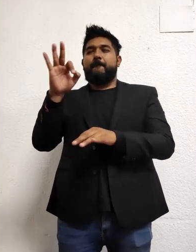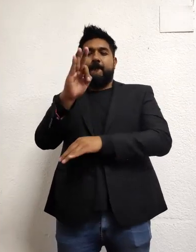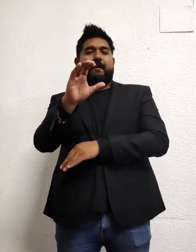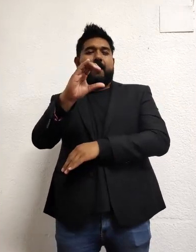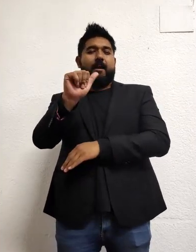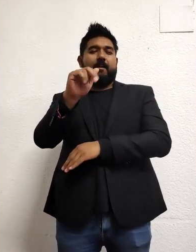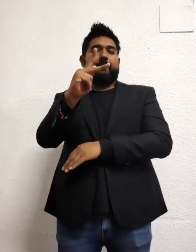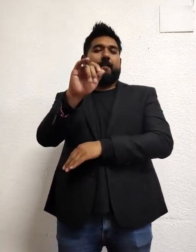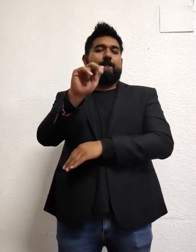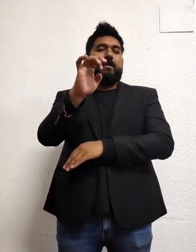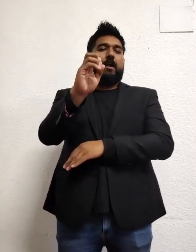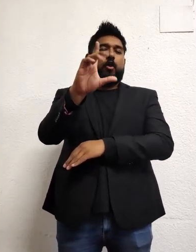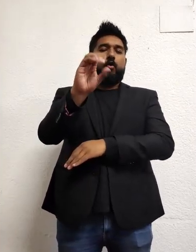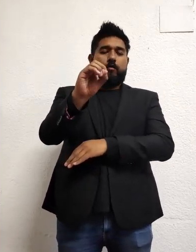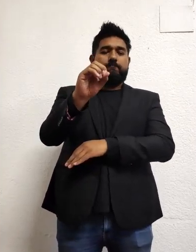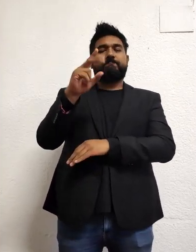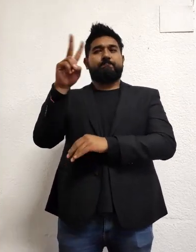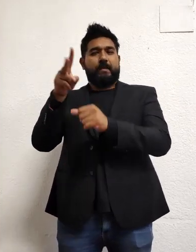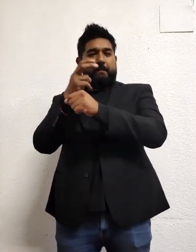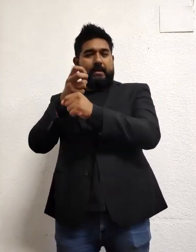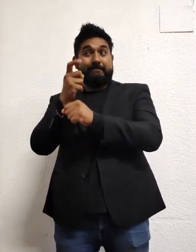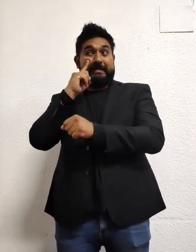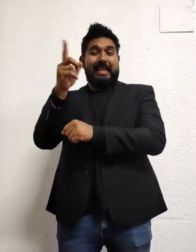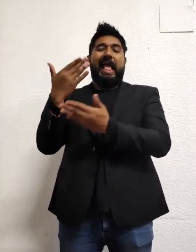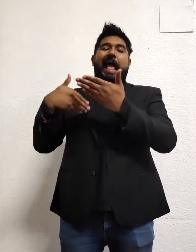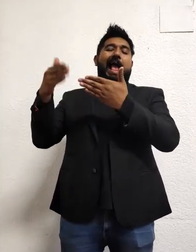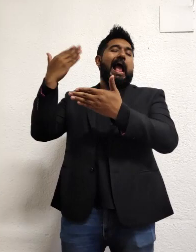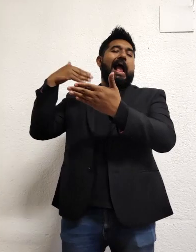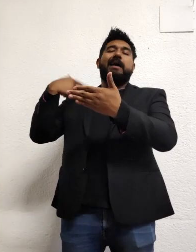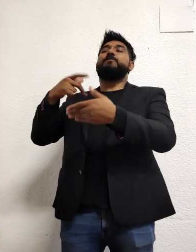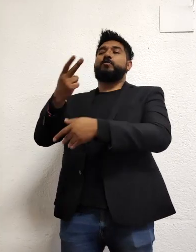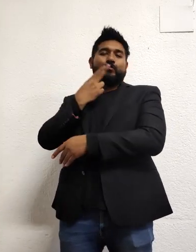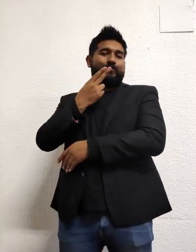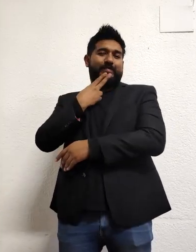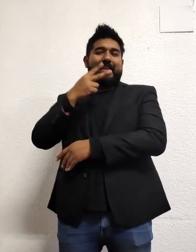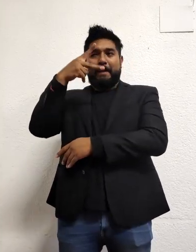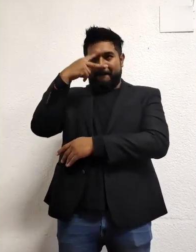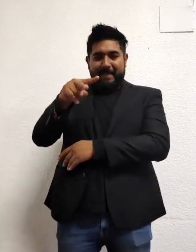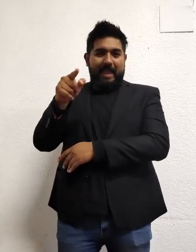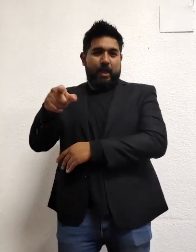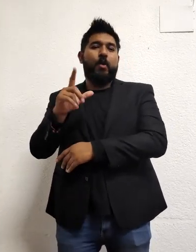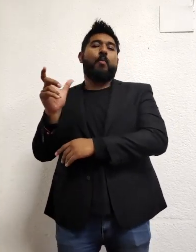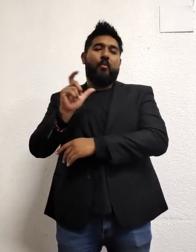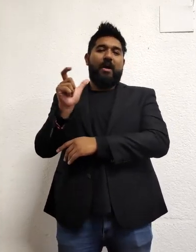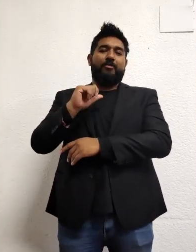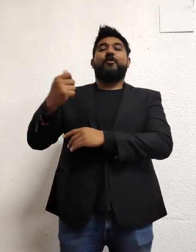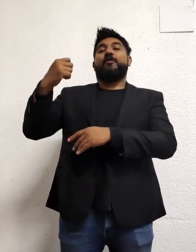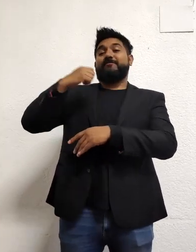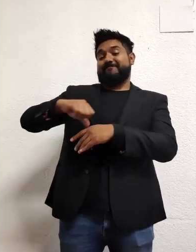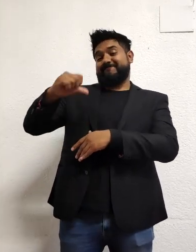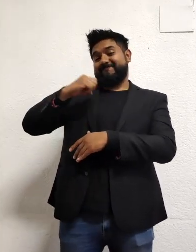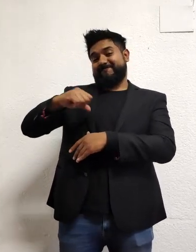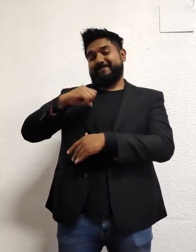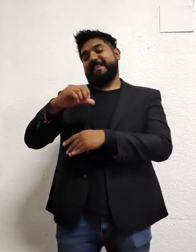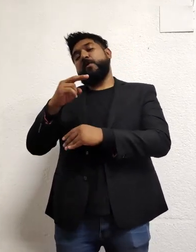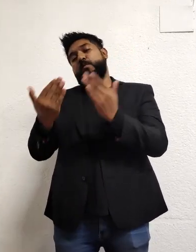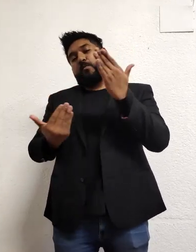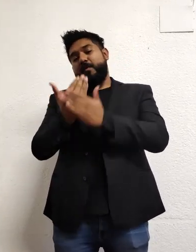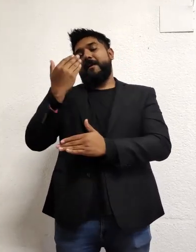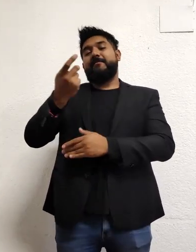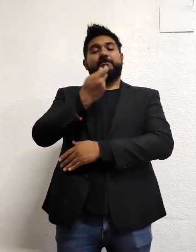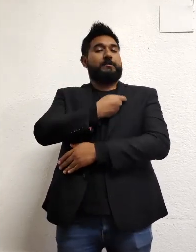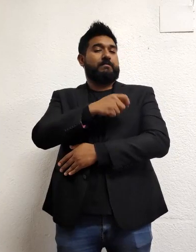catafalco virreinal. Estos altares eran usados en la antigua Ciudad de México durante la época de la Nueva España